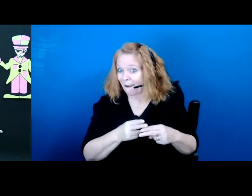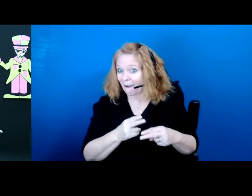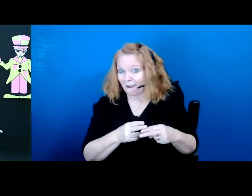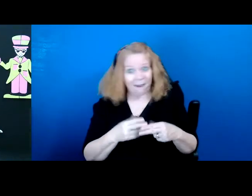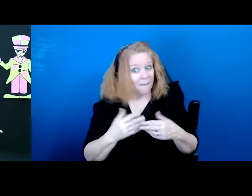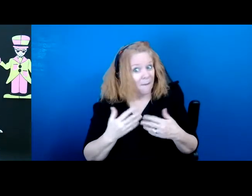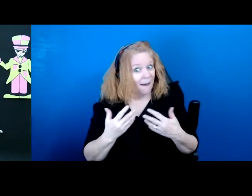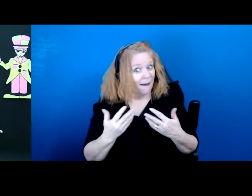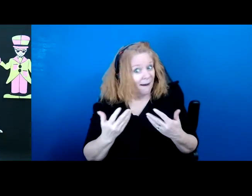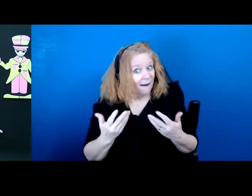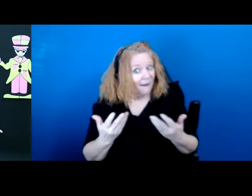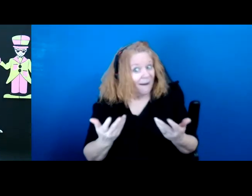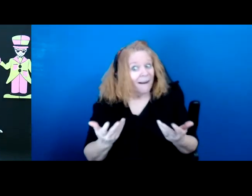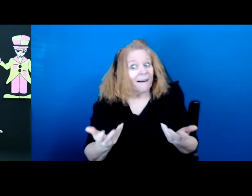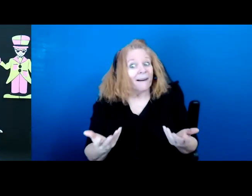nombre